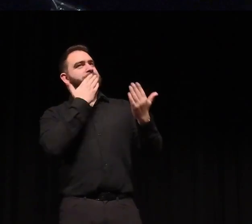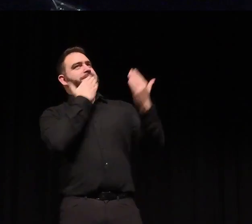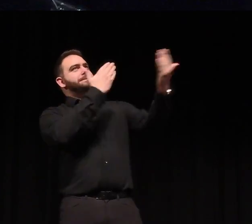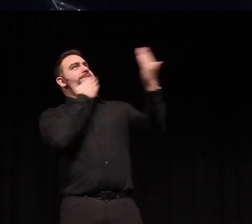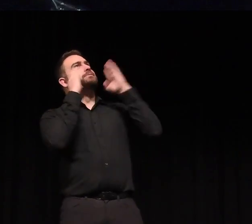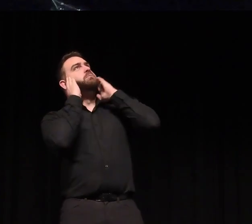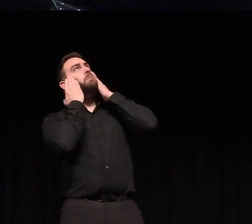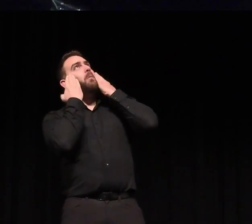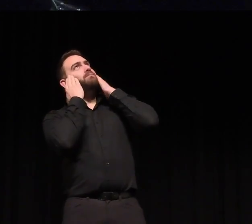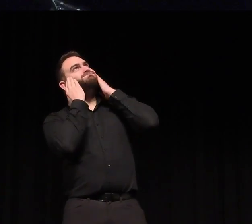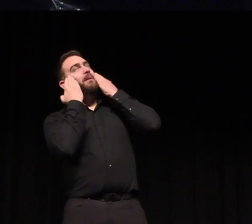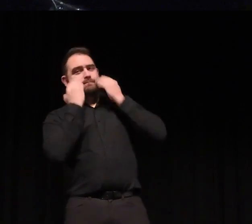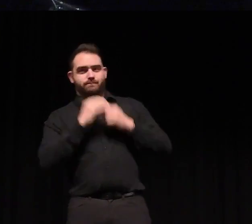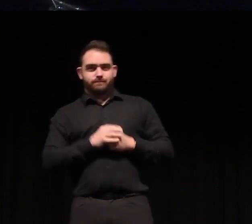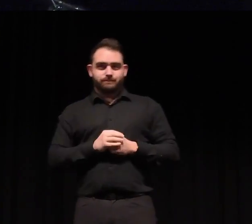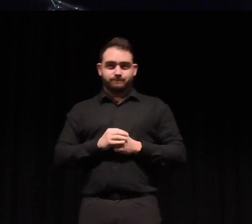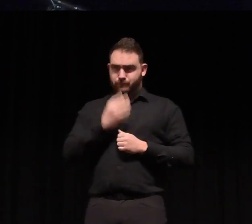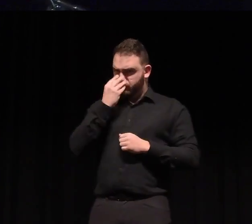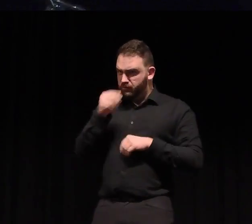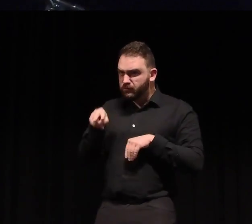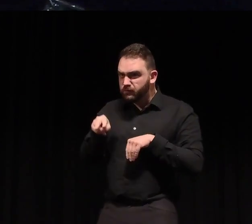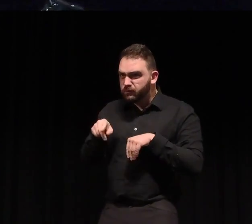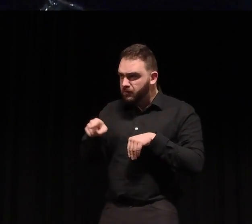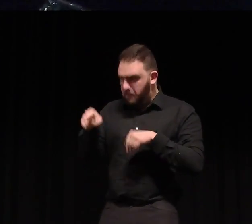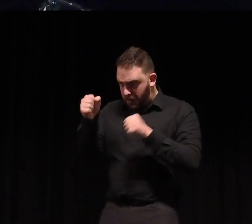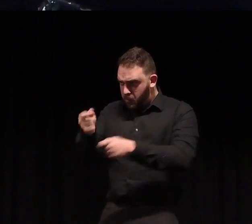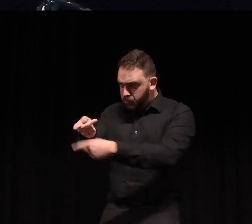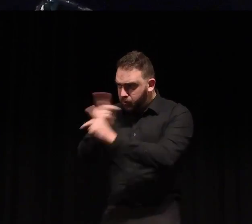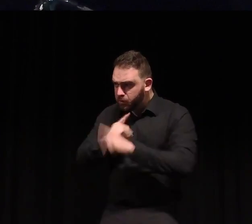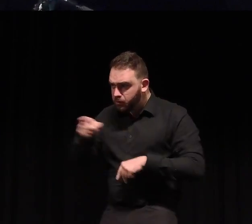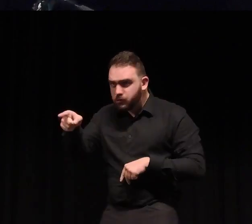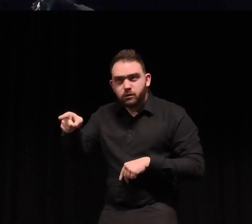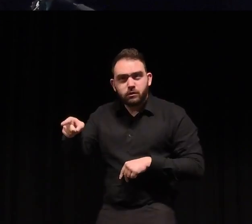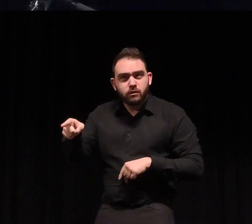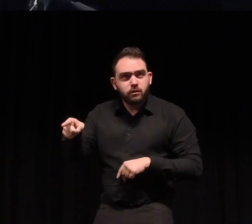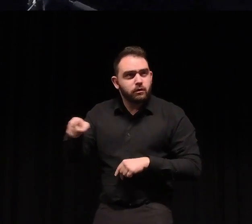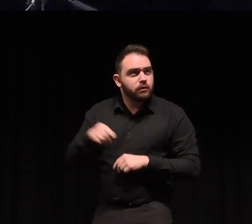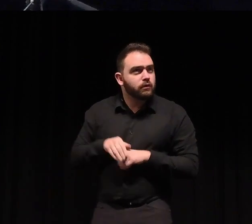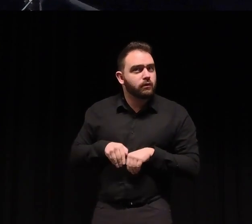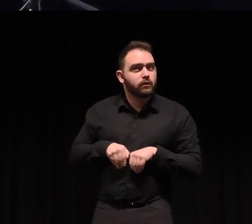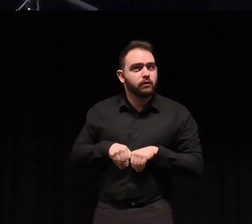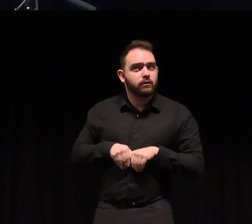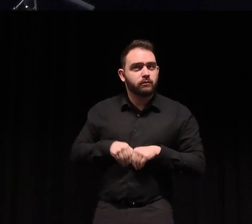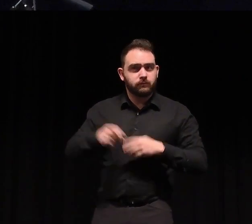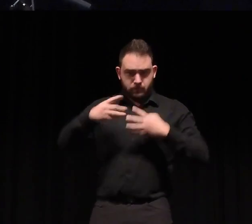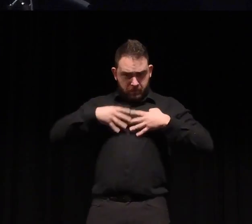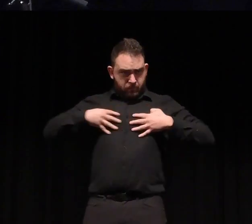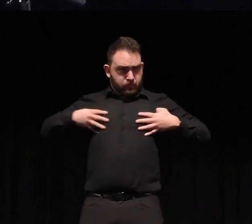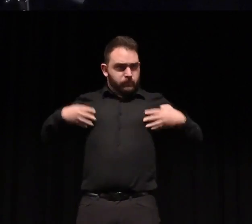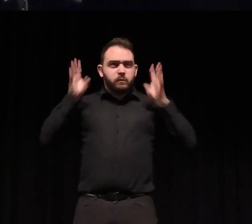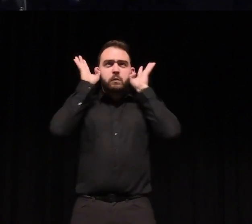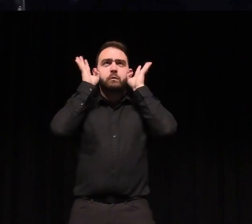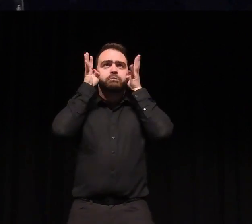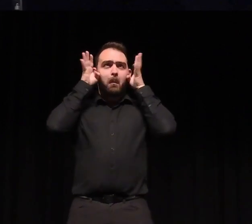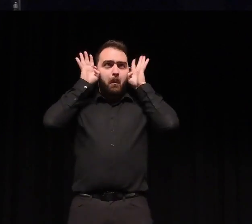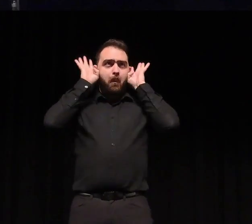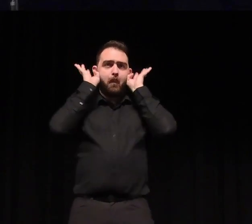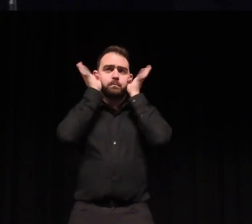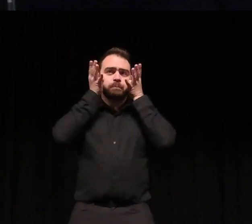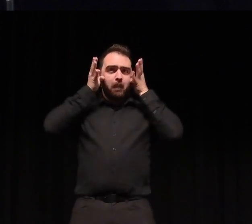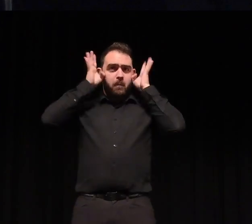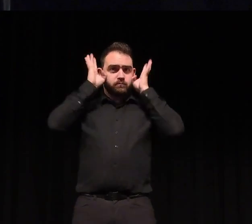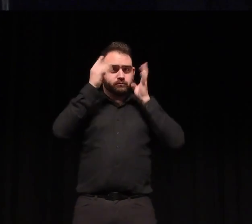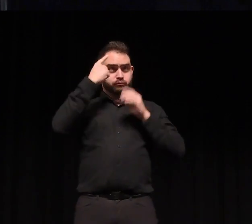poisson, est-ce que je peux emprunter certains de tes zigues, certains de tes algues? C'est pour un projet spécial pour les